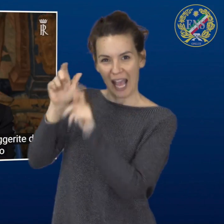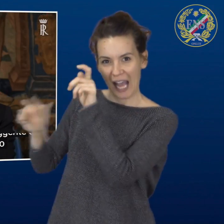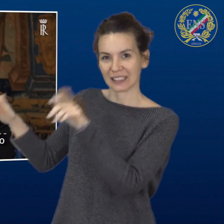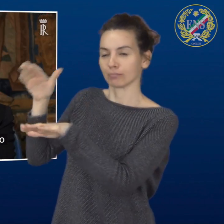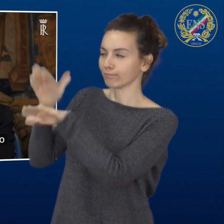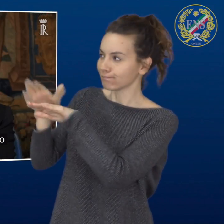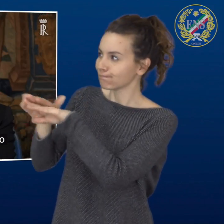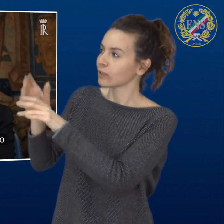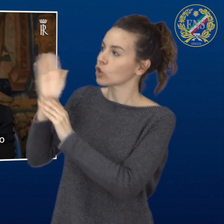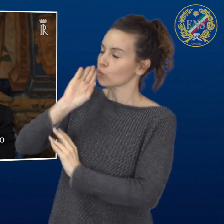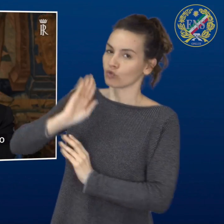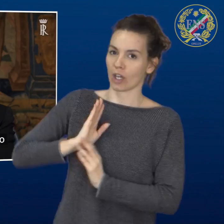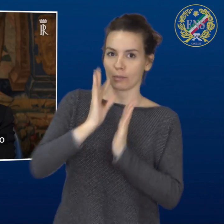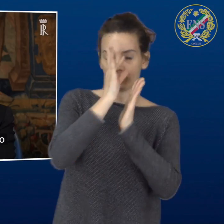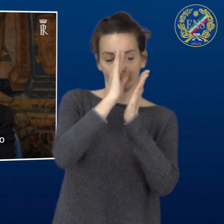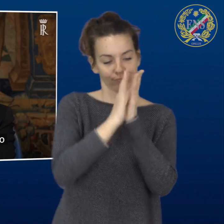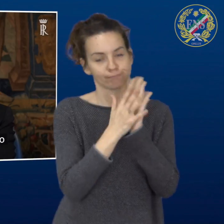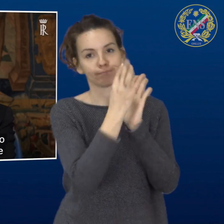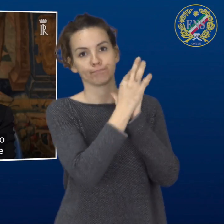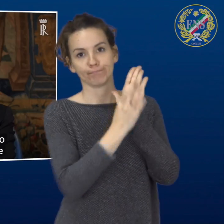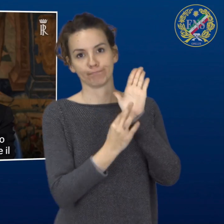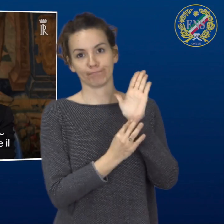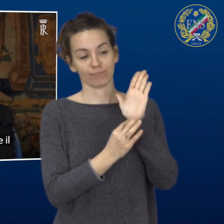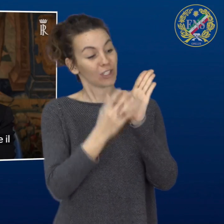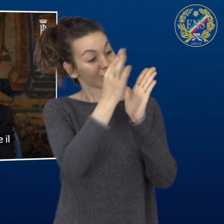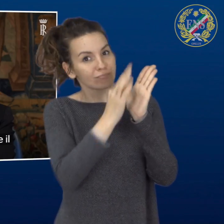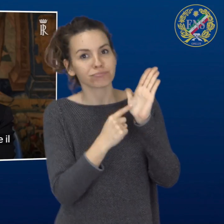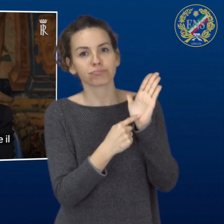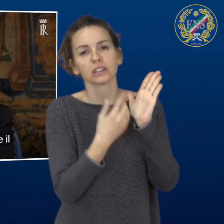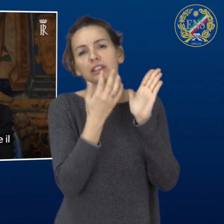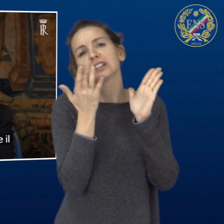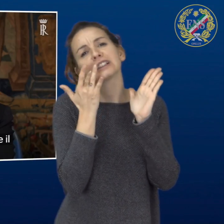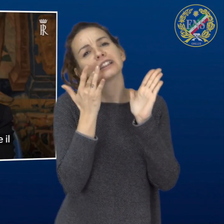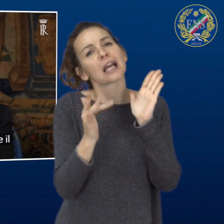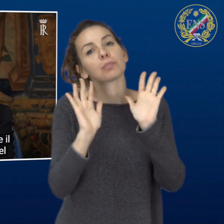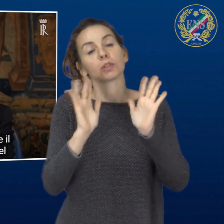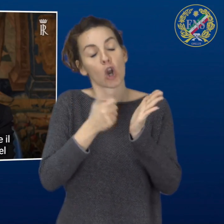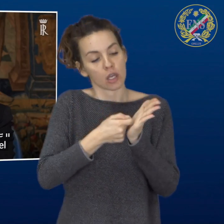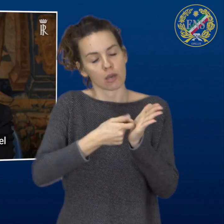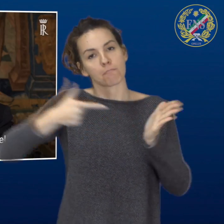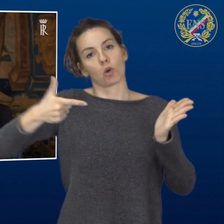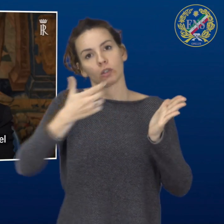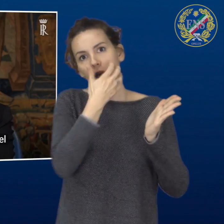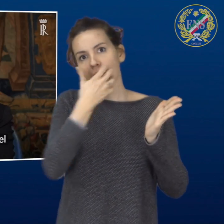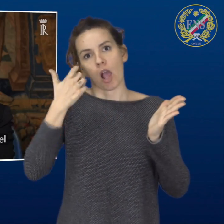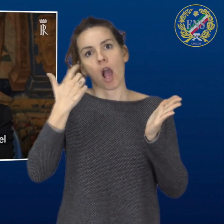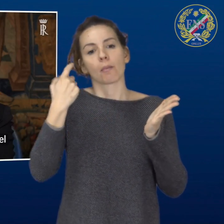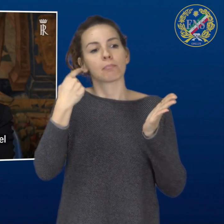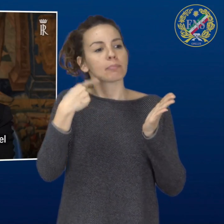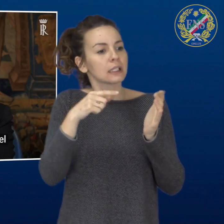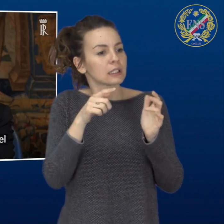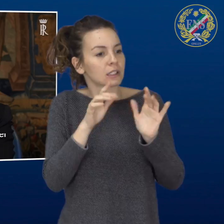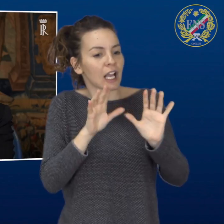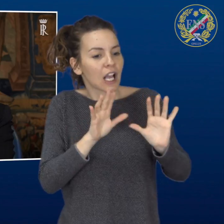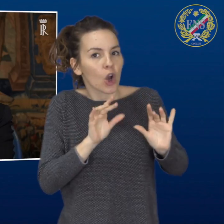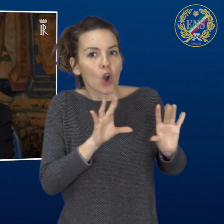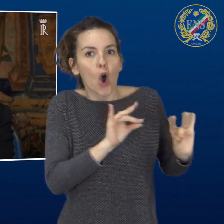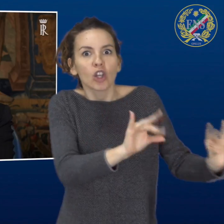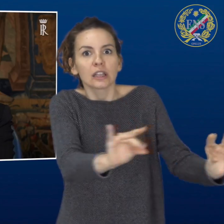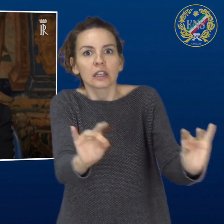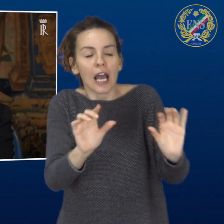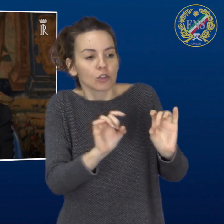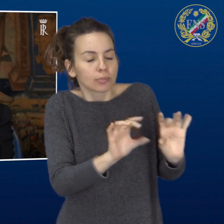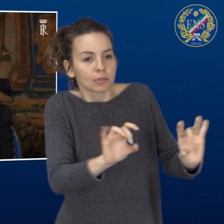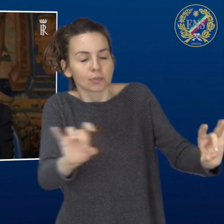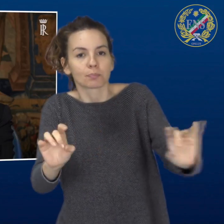Sono semplici ma importanti per evitare il rischio di allargare la diffusione del contagio. Desidero